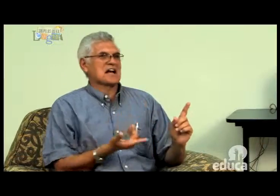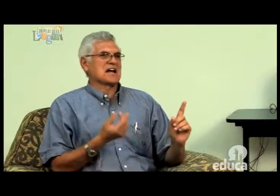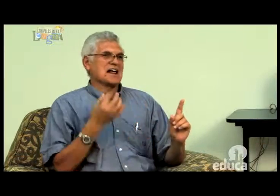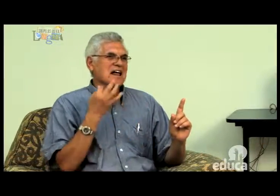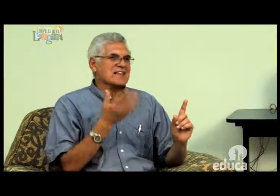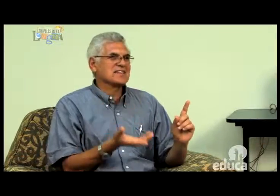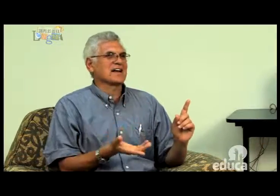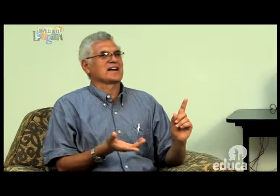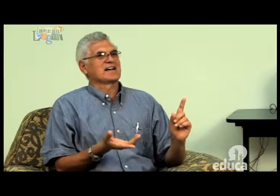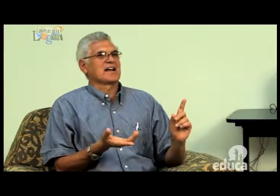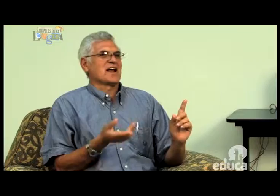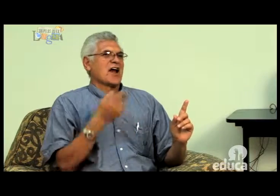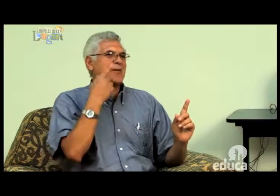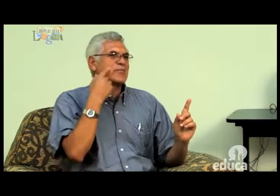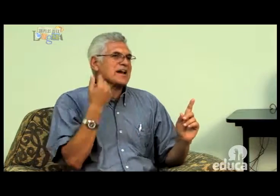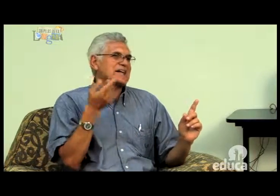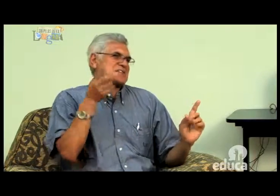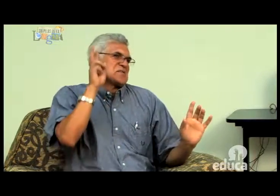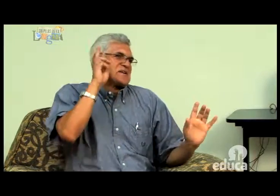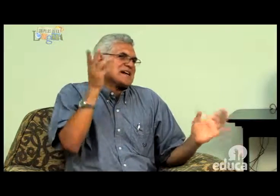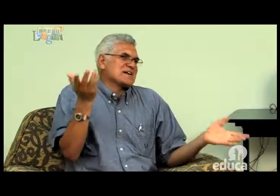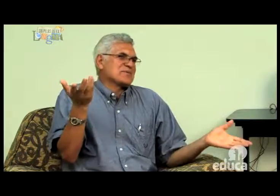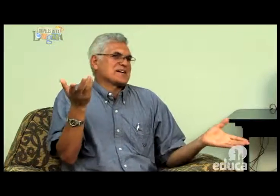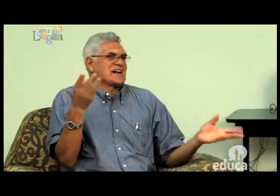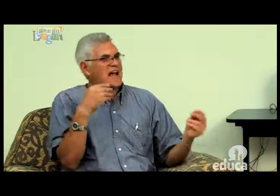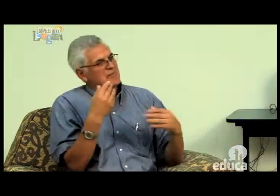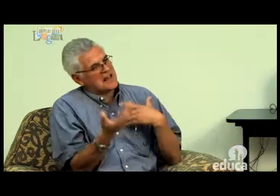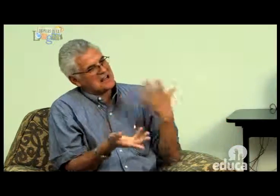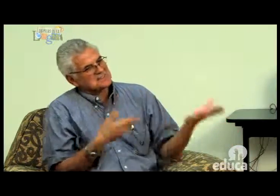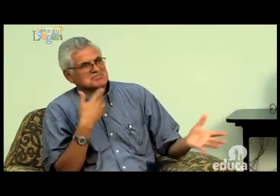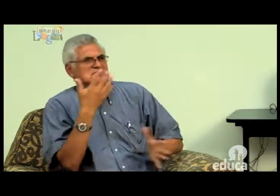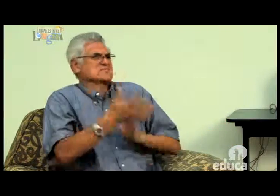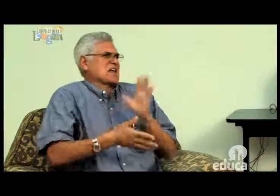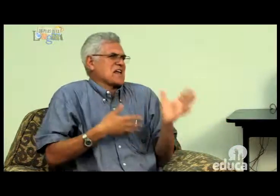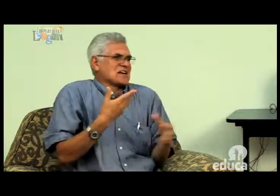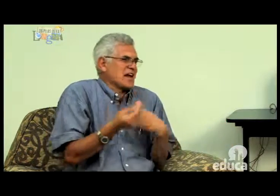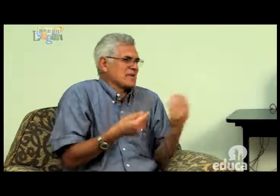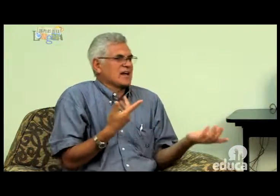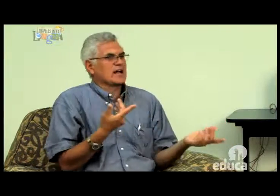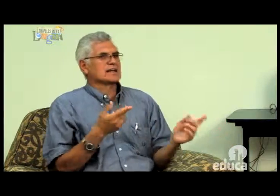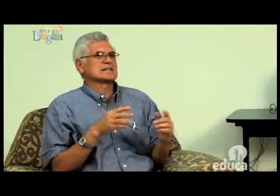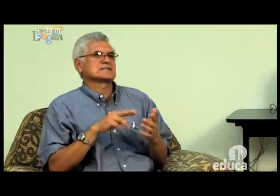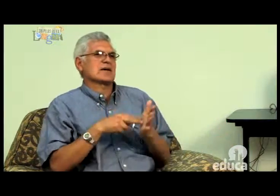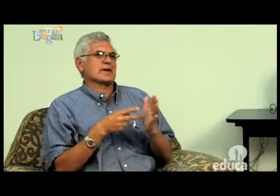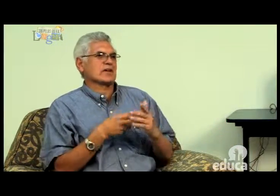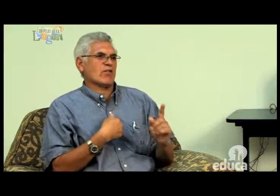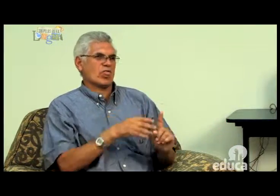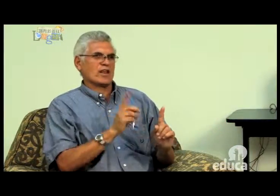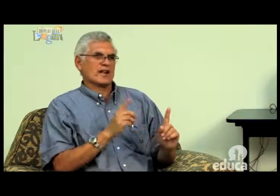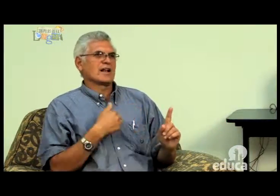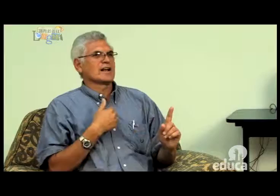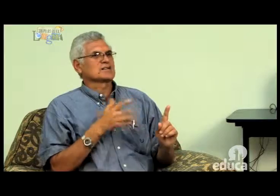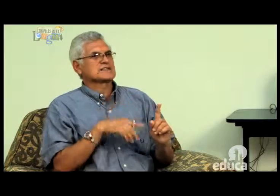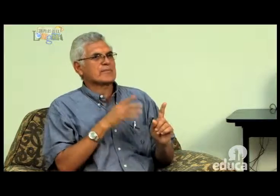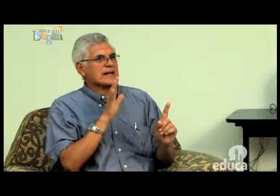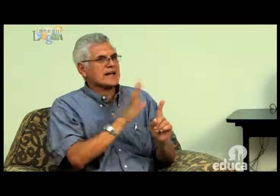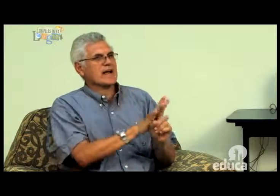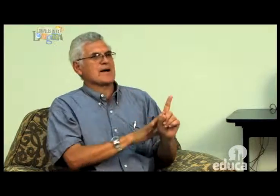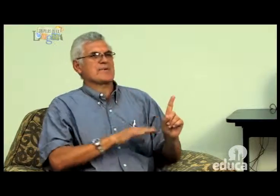Yo le decía que era muy bonita, era galante con ella. Le decía que ella era muy inteligente, siempre fui